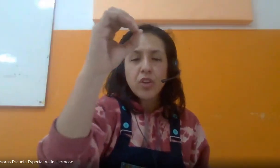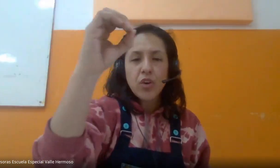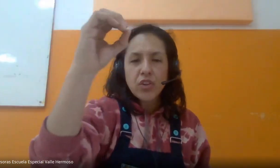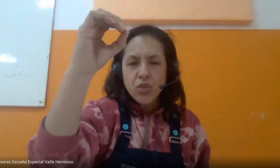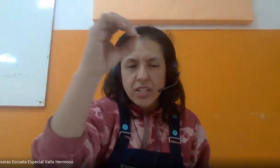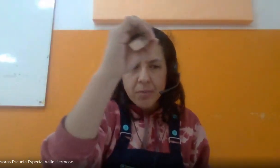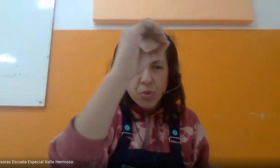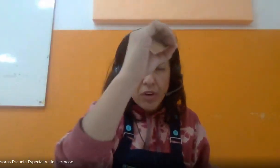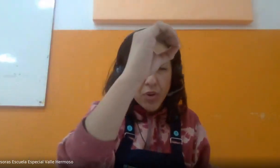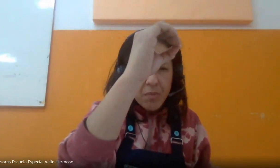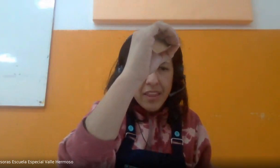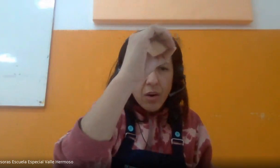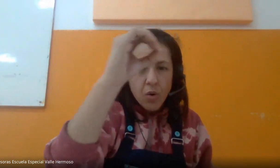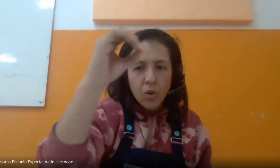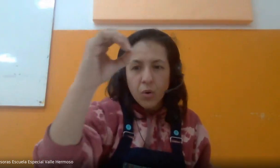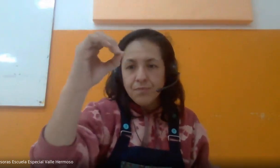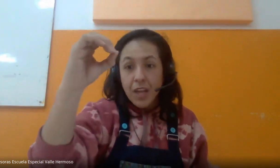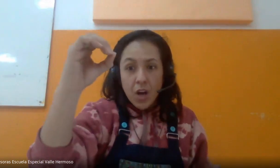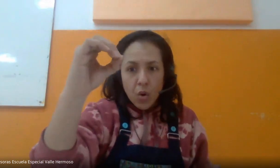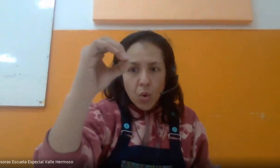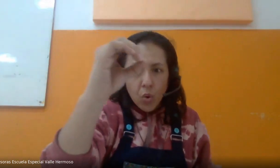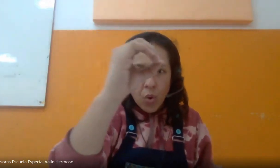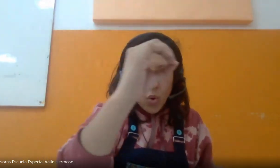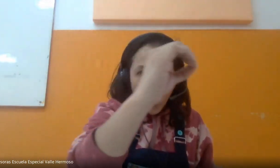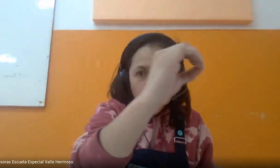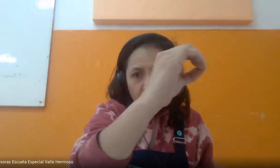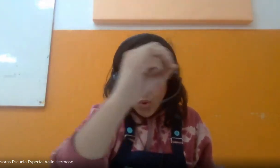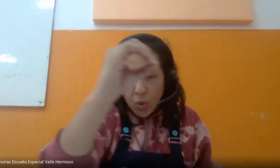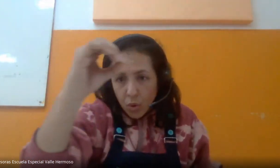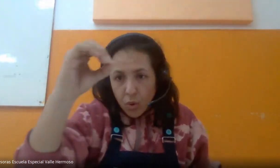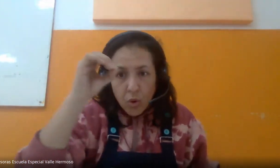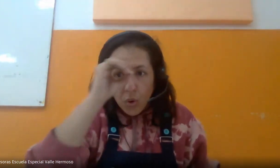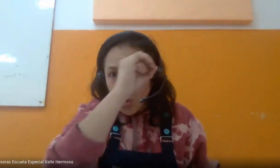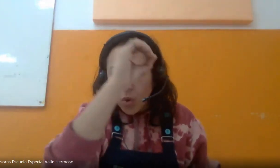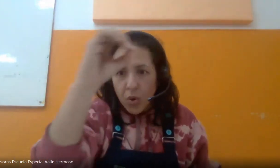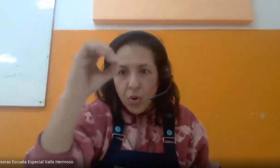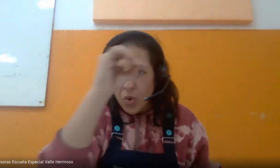dedos entonces hacemos una forma de O. Oh, oh, oh, oh, oh, oh.